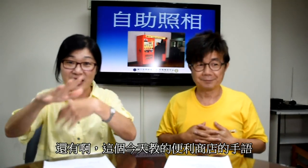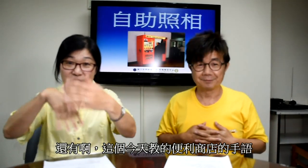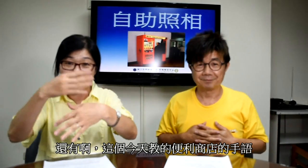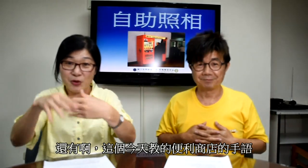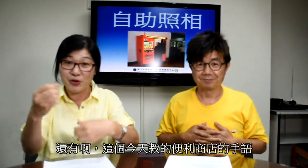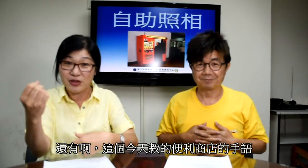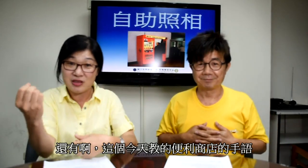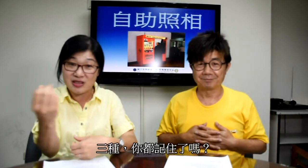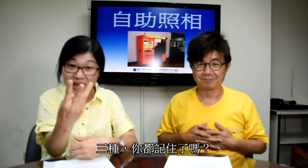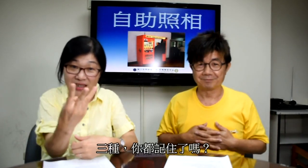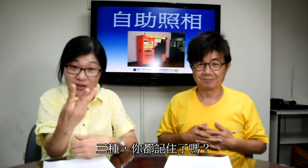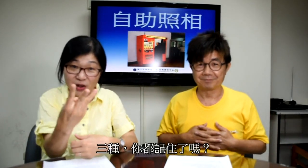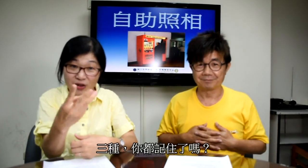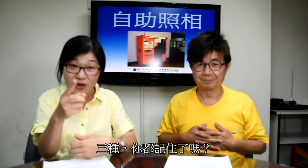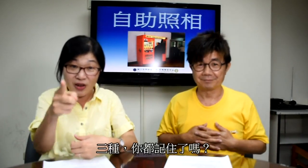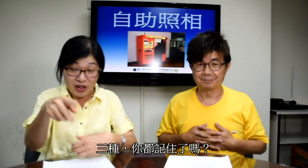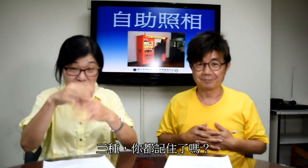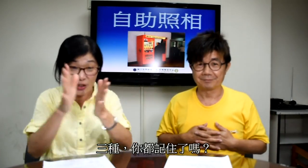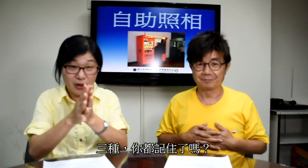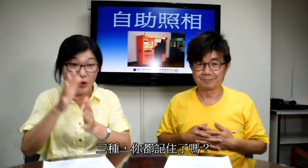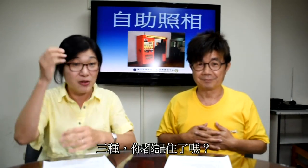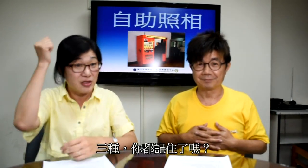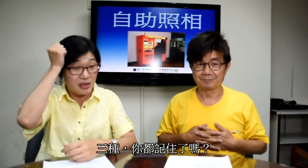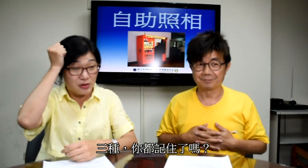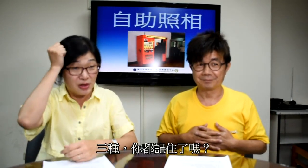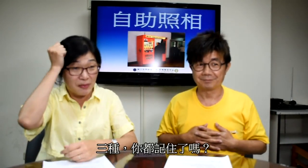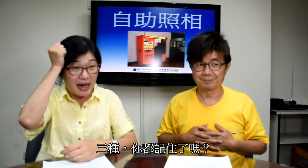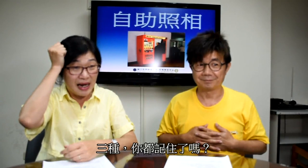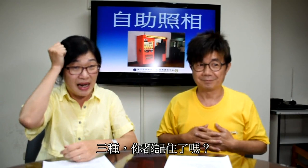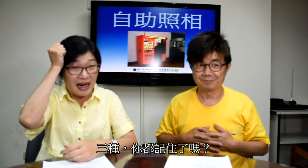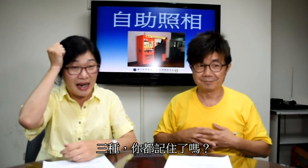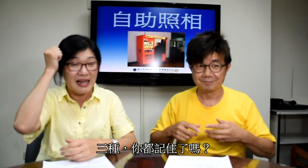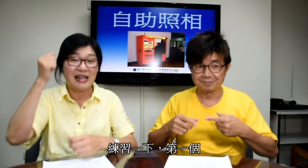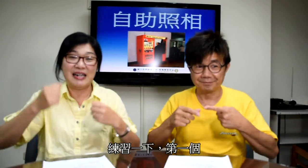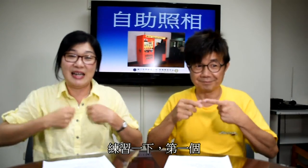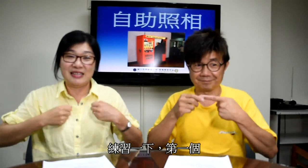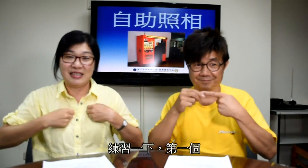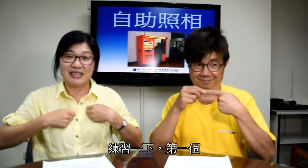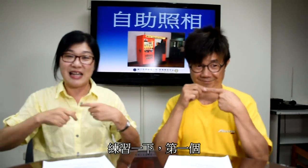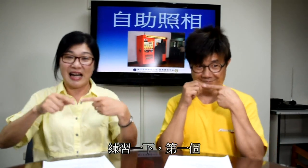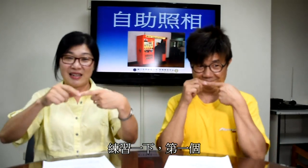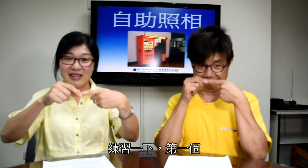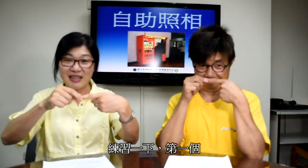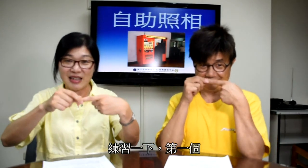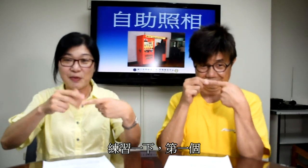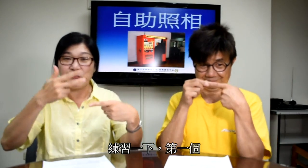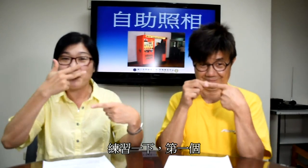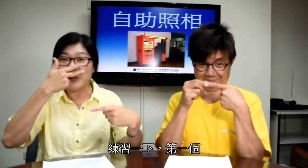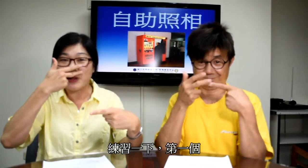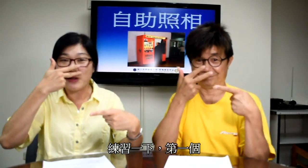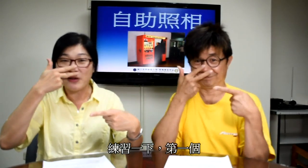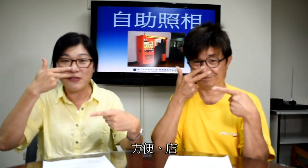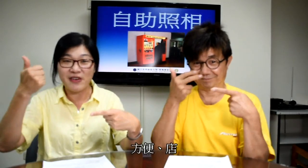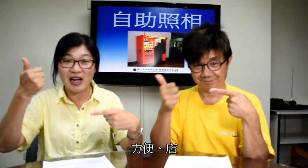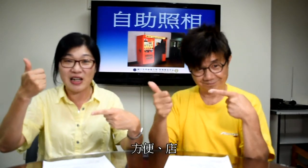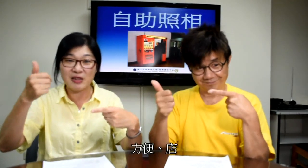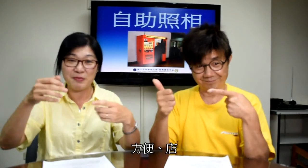手语三种，你都记住了吗？练习一下，第一个方